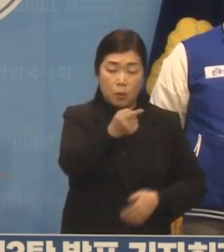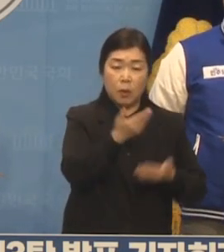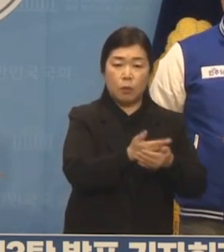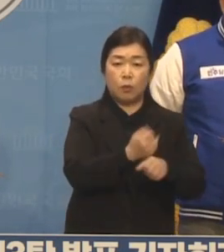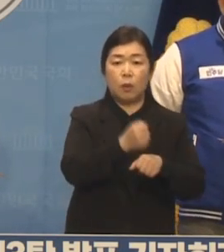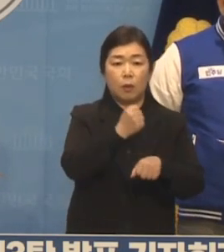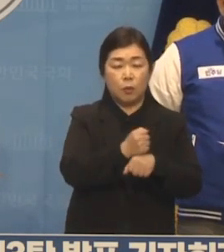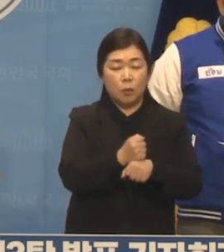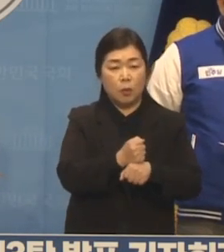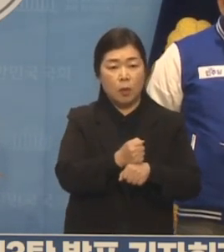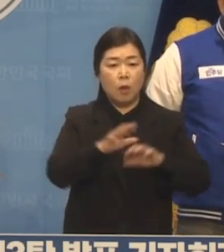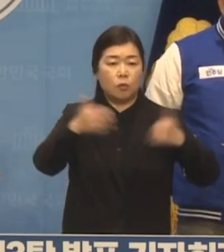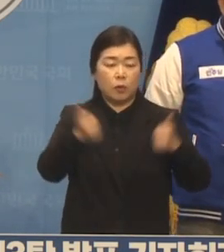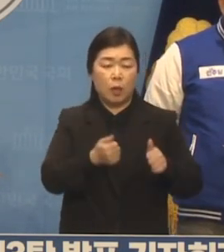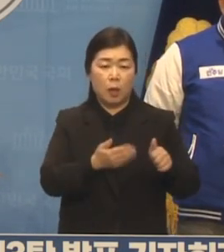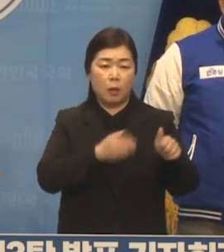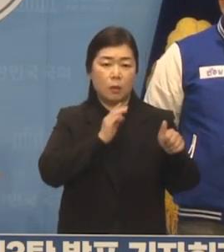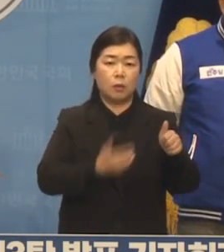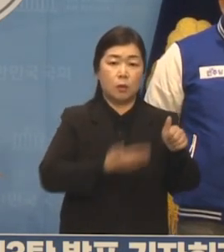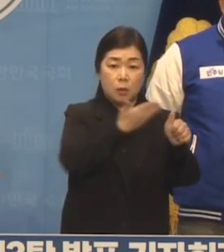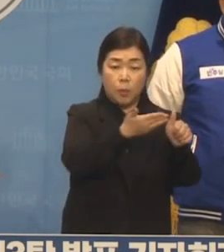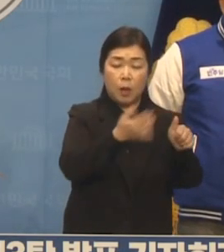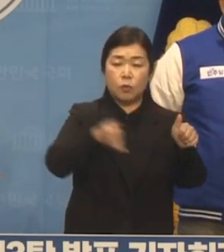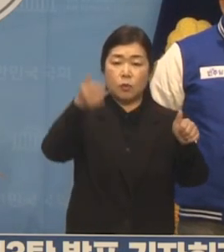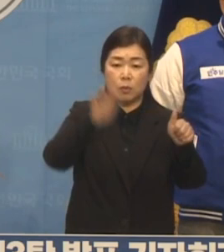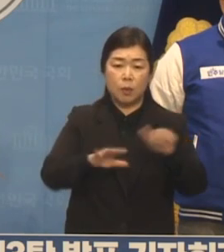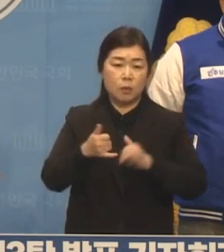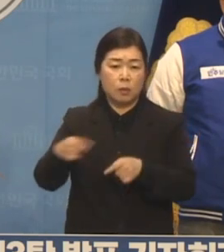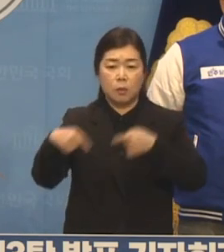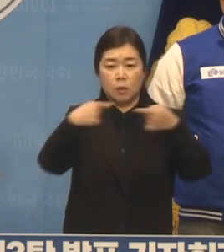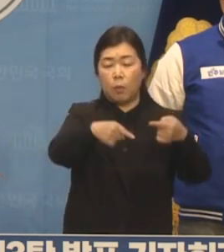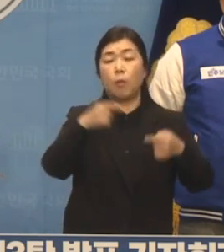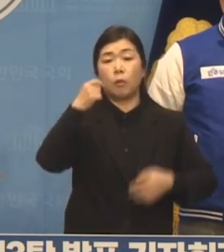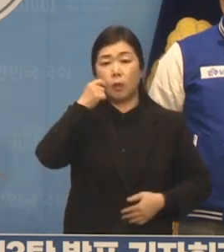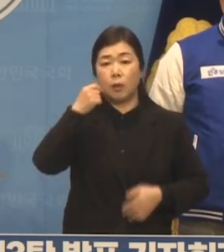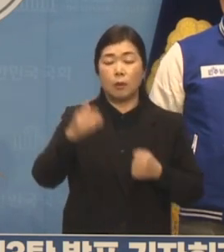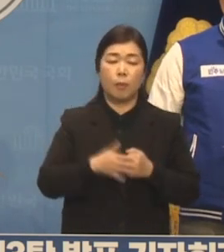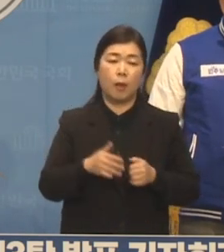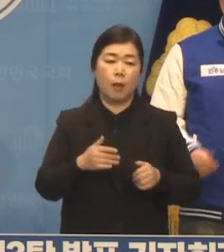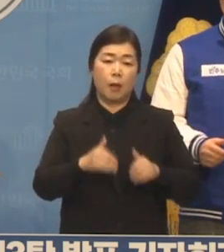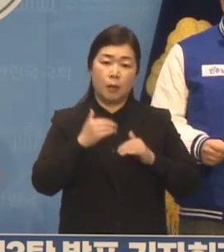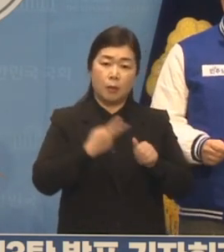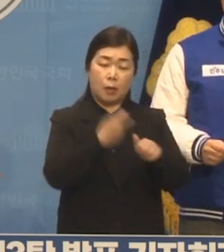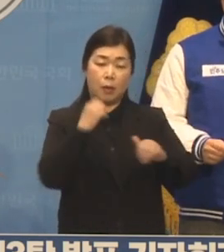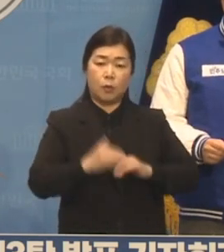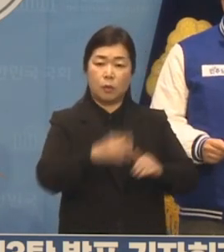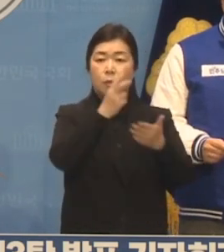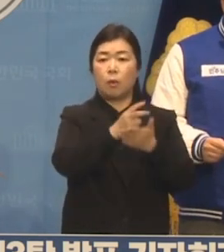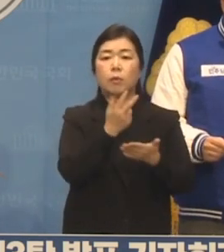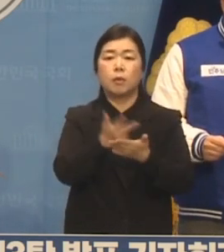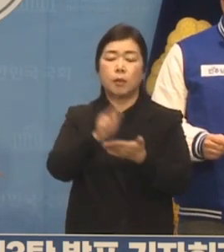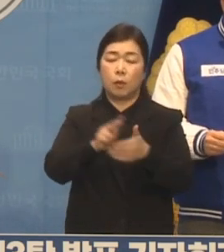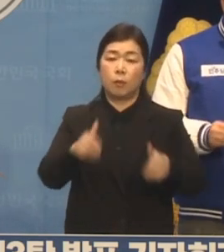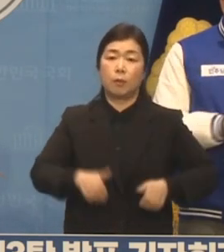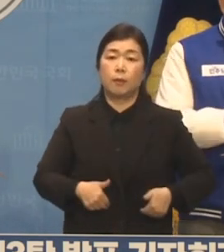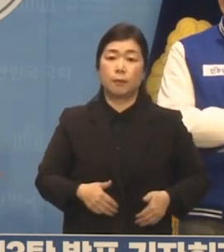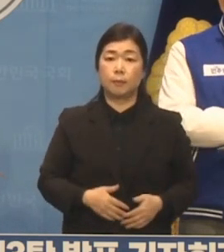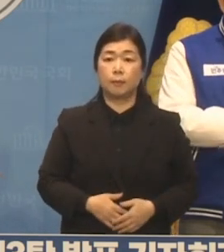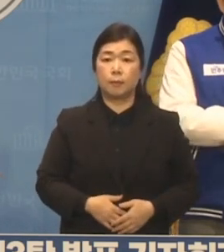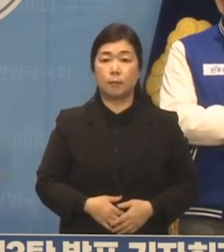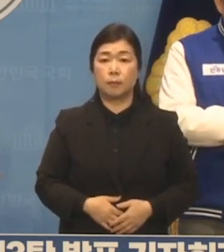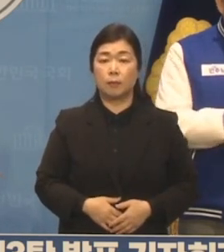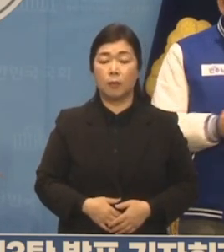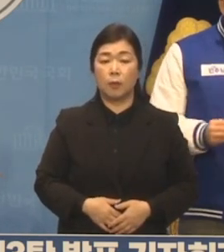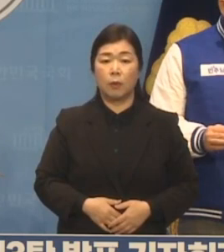탄핵을 청구할 수 있으나 국민들의 참여를 더욱 활성화하기 위해서 탄핵 절차법을 제정해야 합니다.